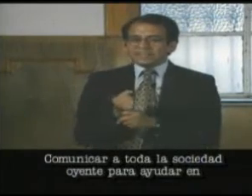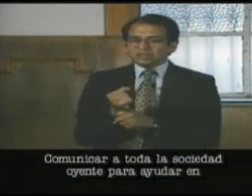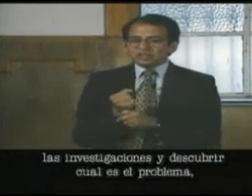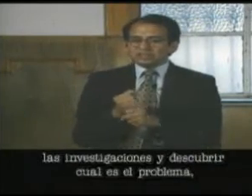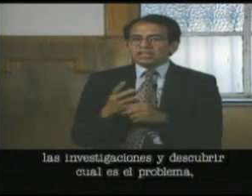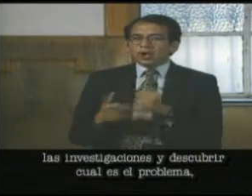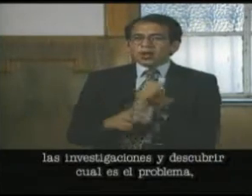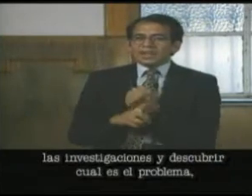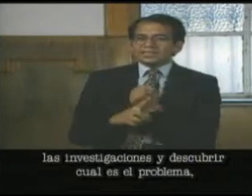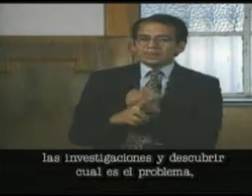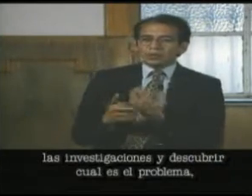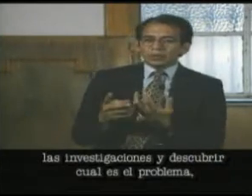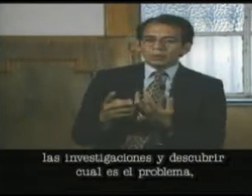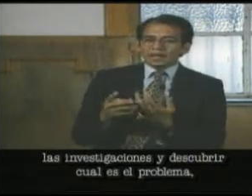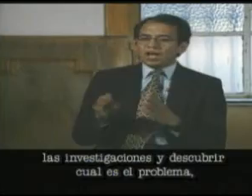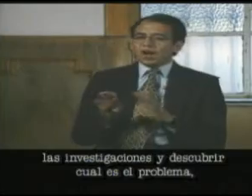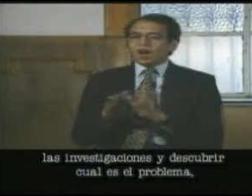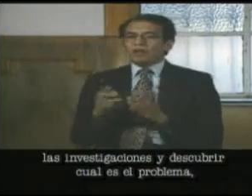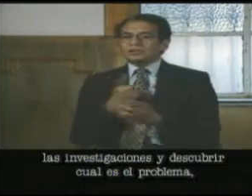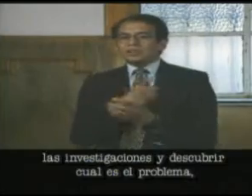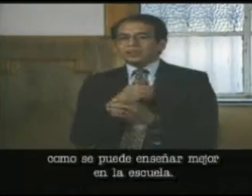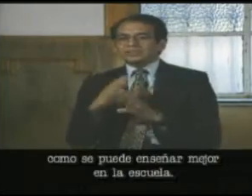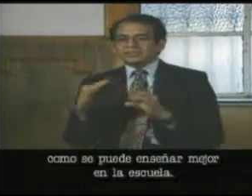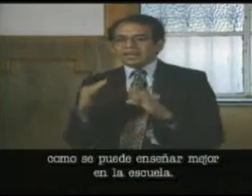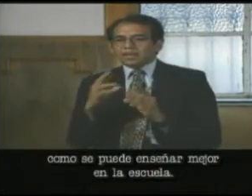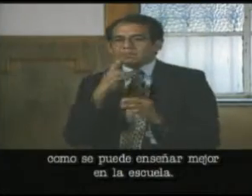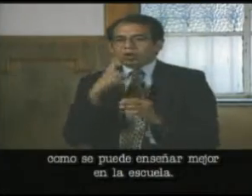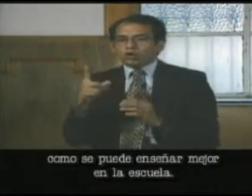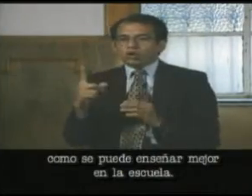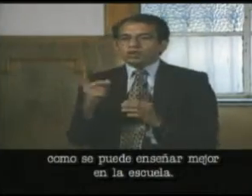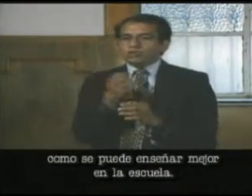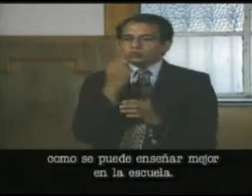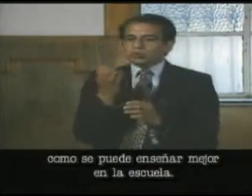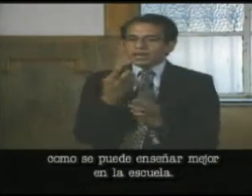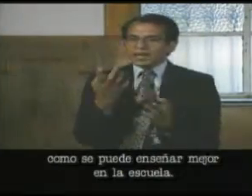investigaciones, cuál es el problema, cómo se puede tener mejor una cura.